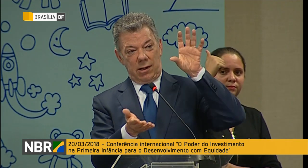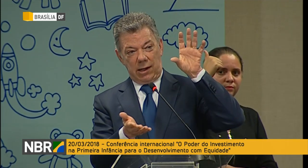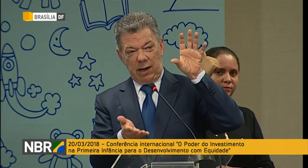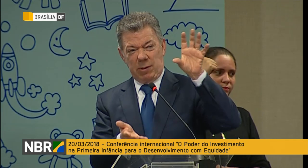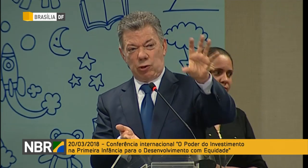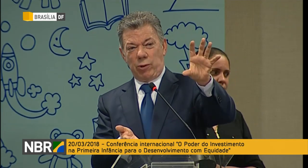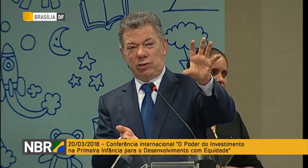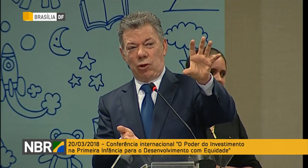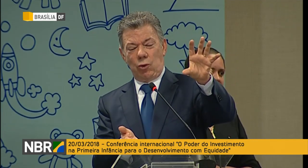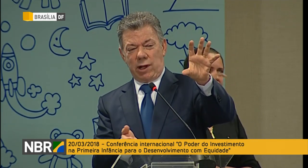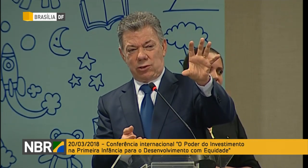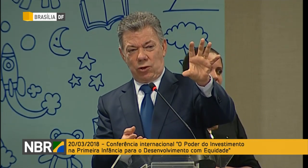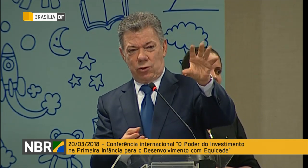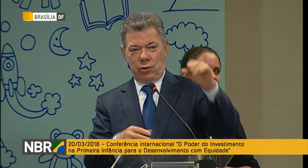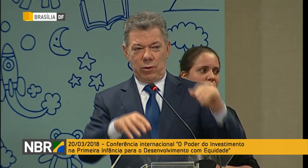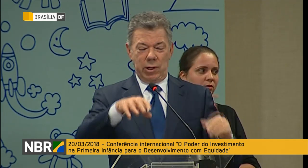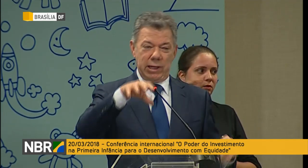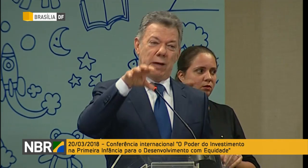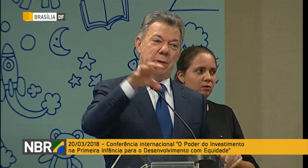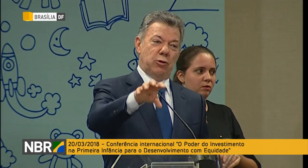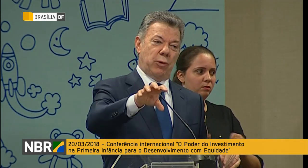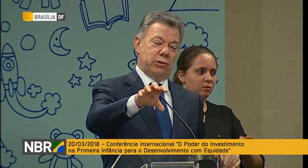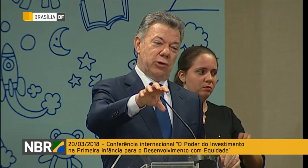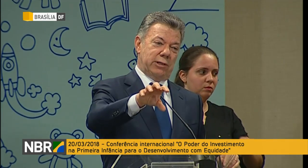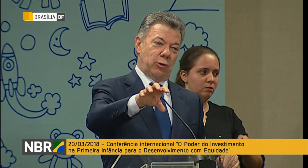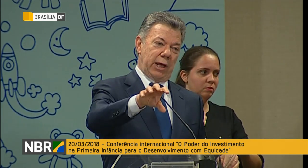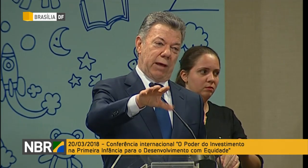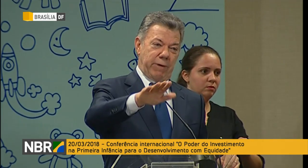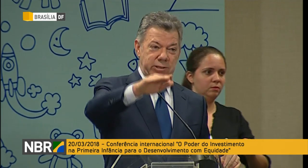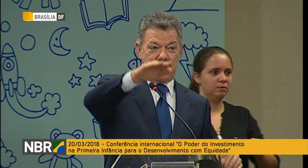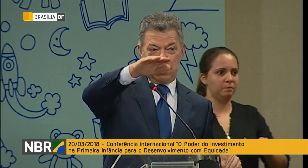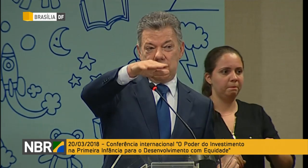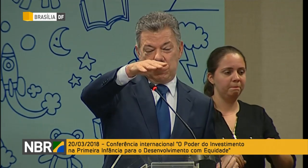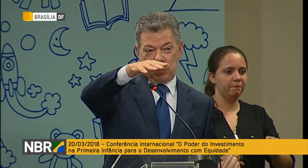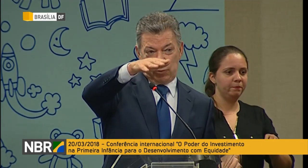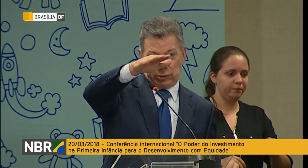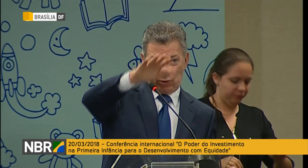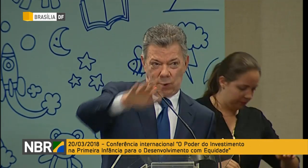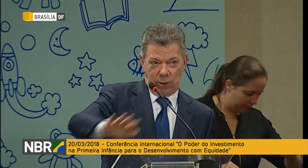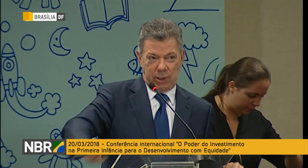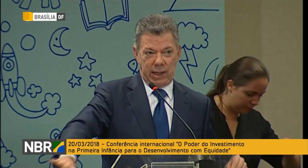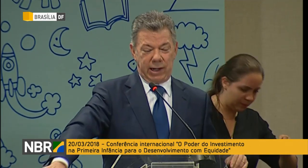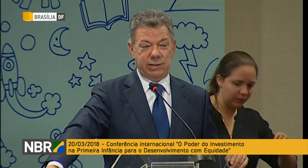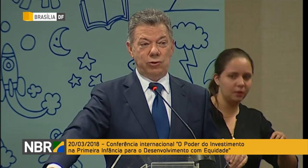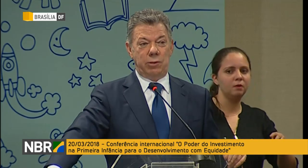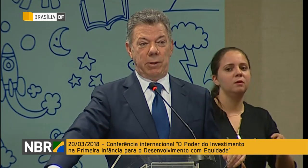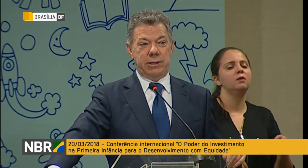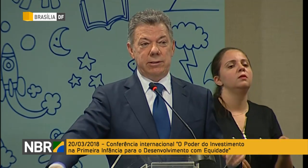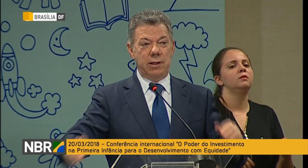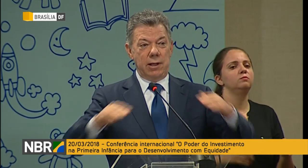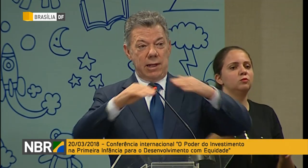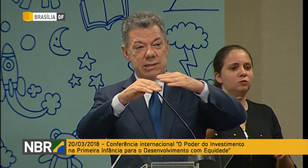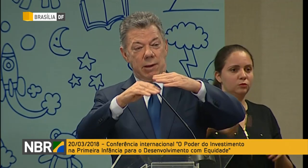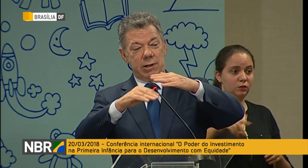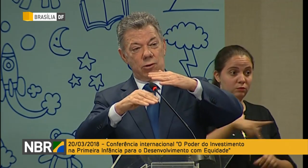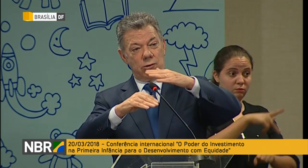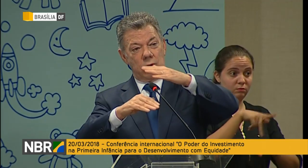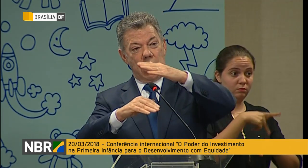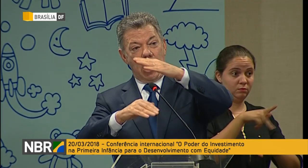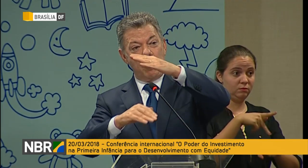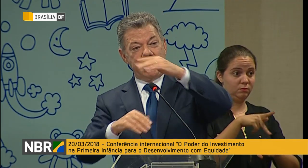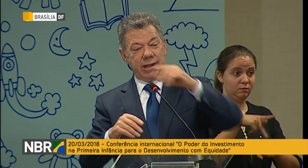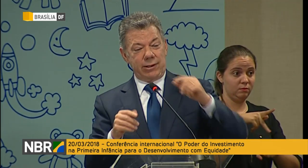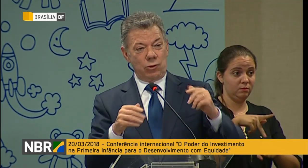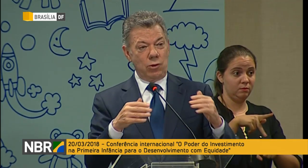ou a falha que tínhamos entre o orçamento da educação e o orçamento da segurança, e obviamente o que estava